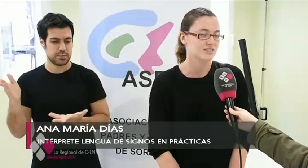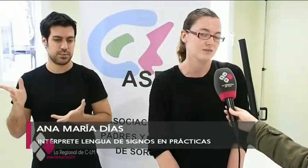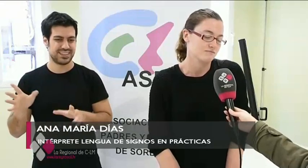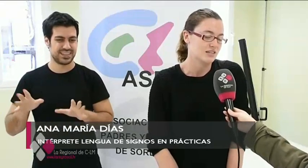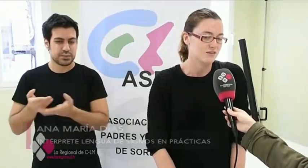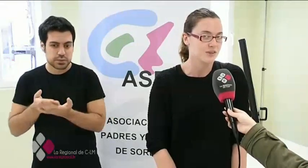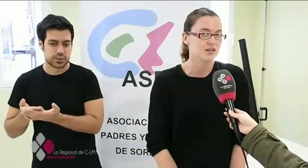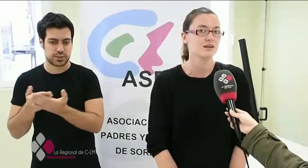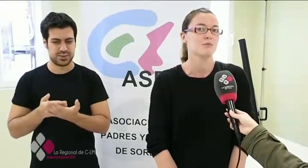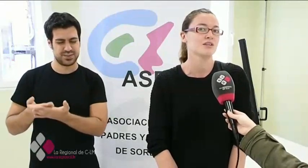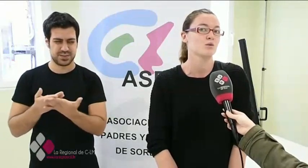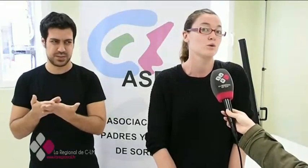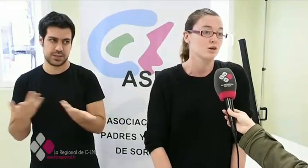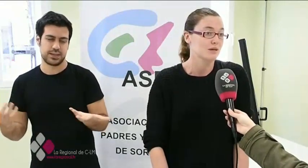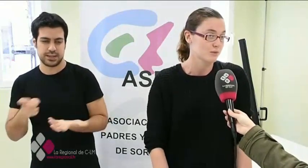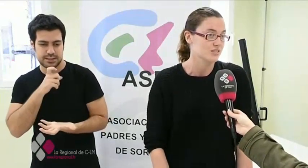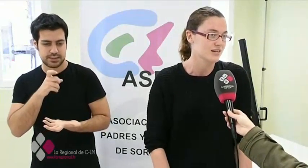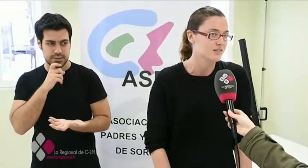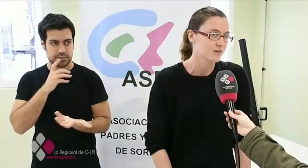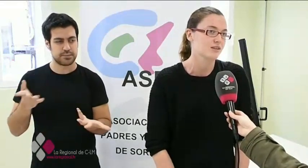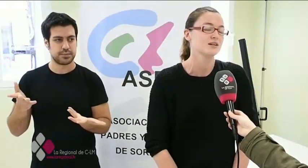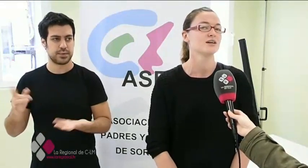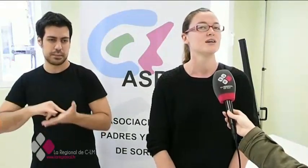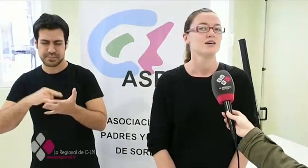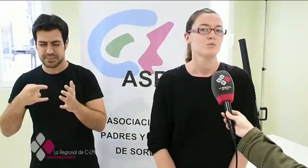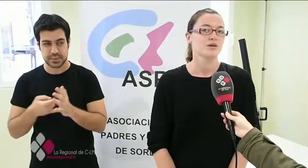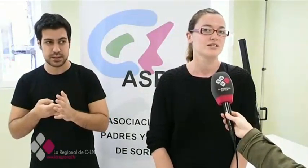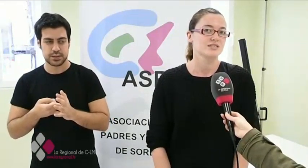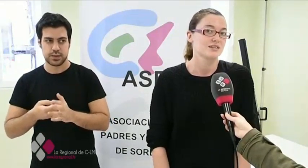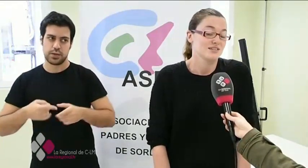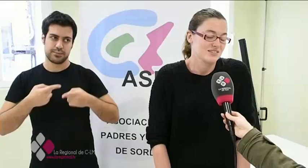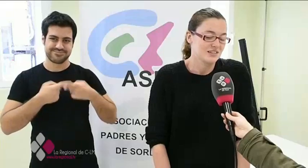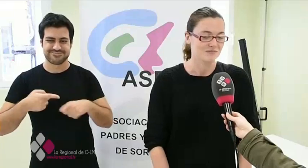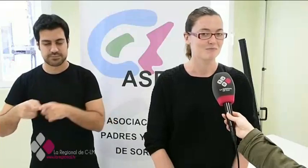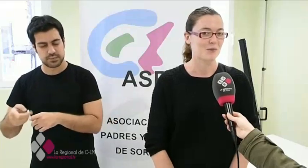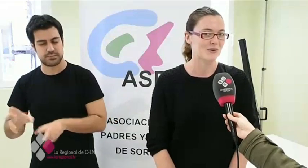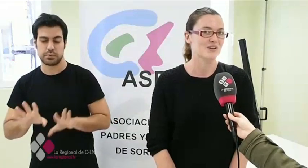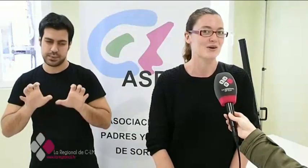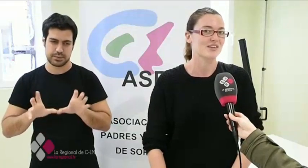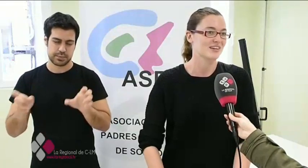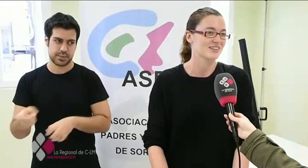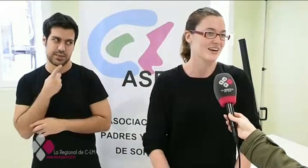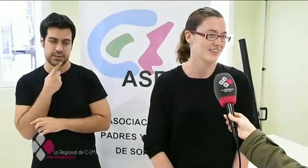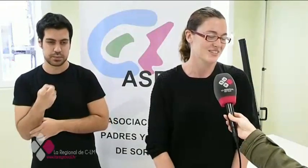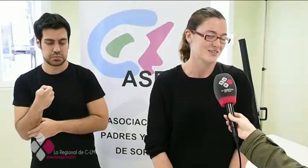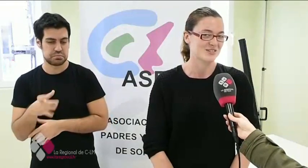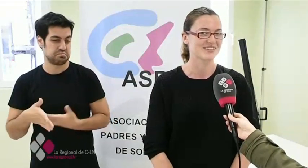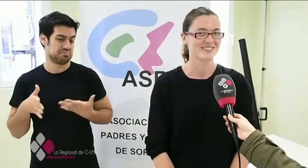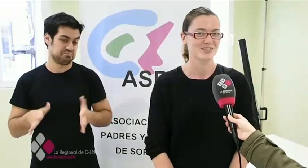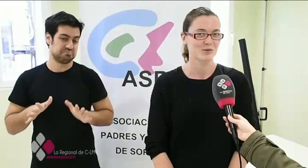es difícil, aprender un idioma de por sí ya es difícil, pues sí, pero bueno, ya una vez que te haces, no sé, todo